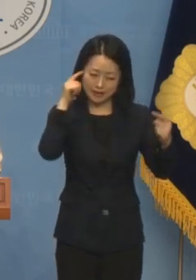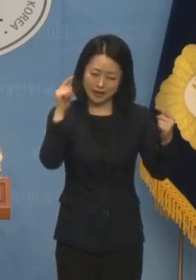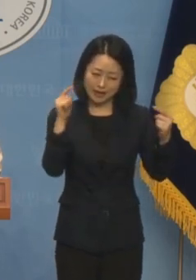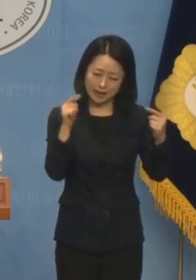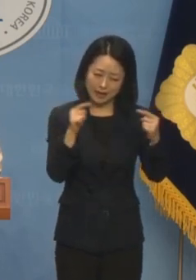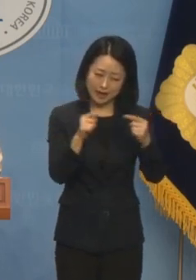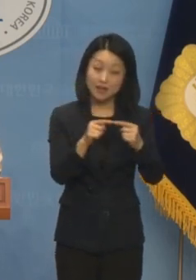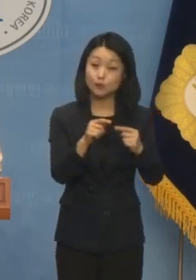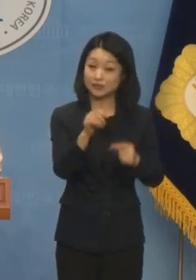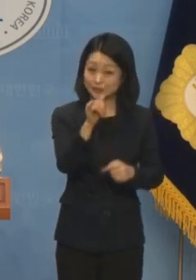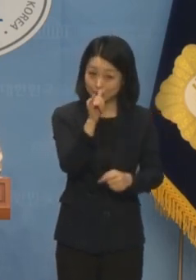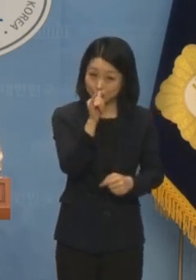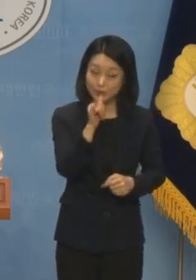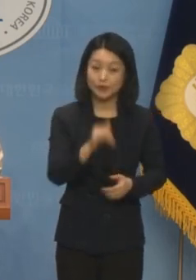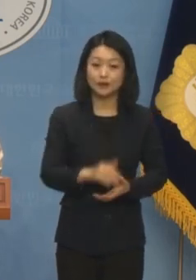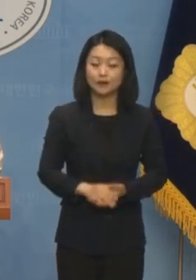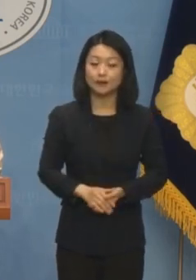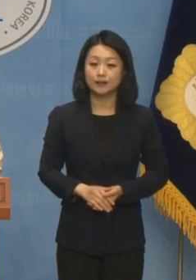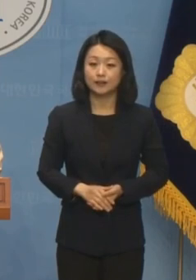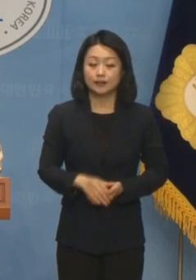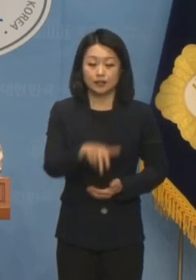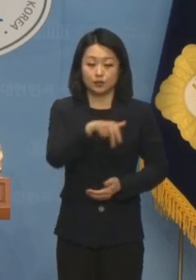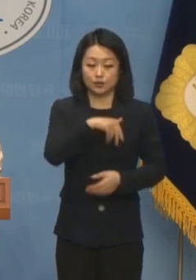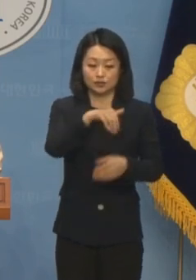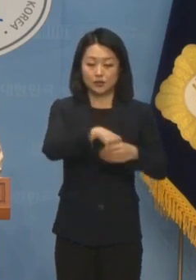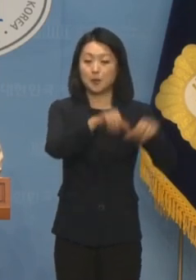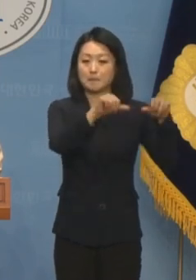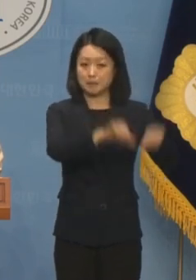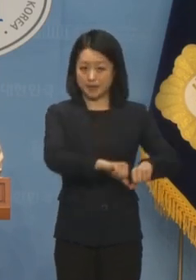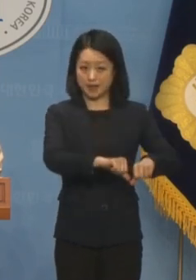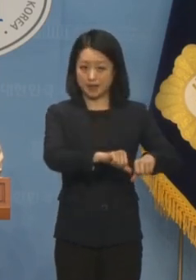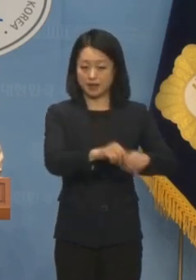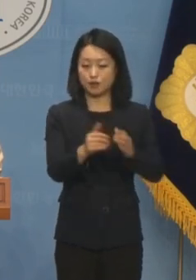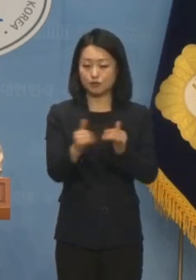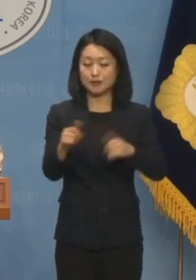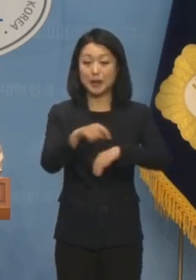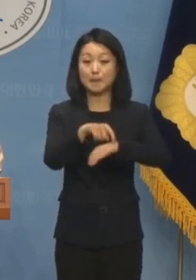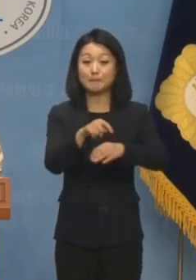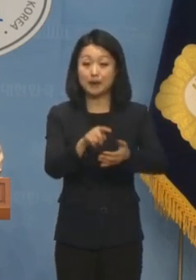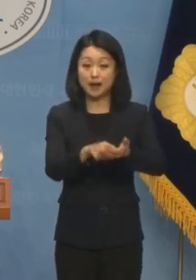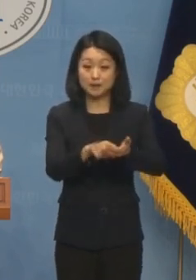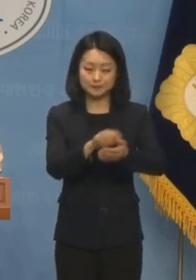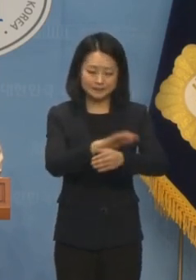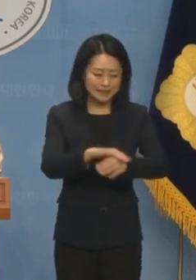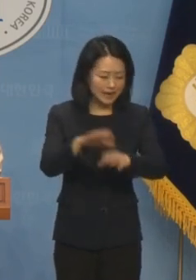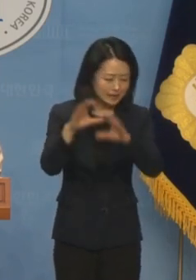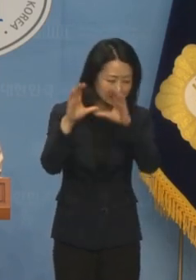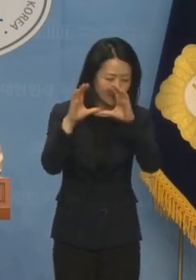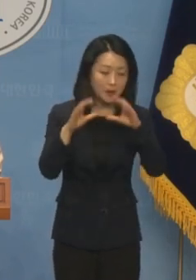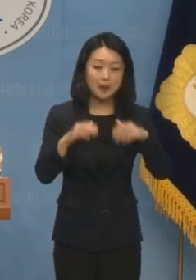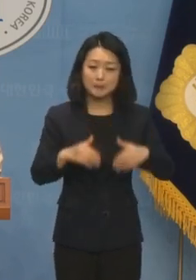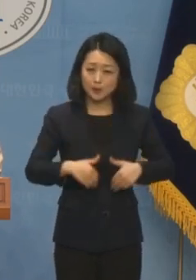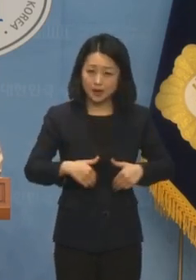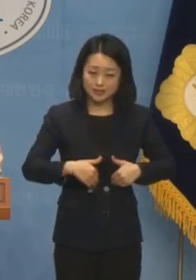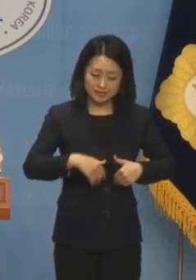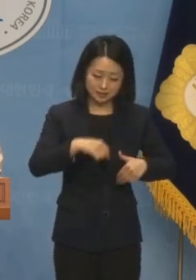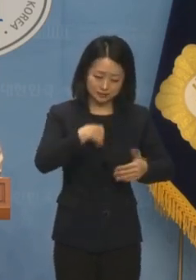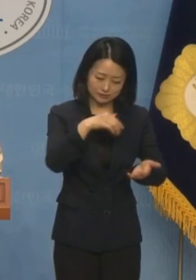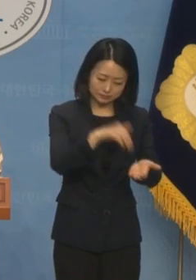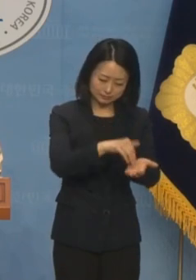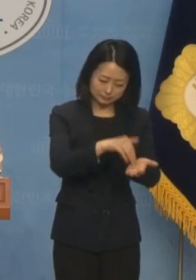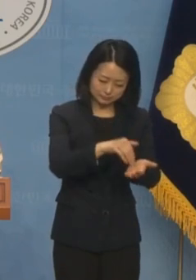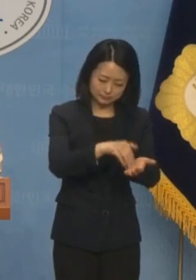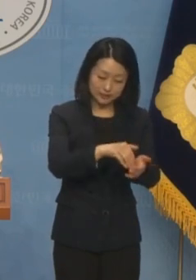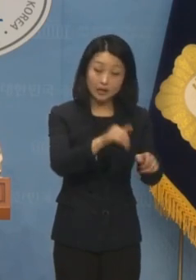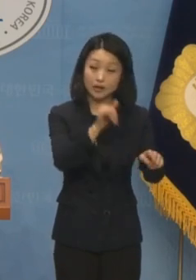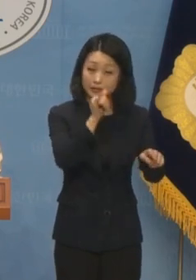터져나오고 있습니다. 총선 패배 이후 민심을 제대로 들어야 한다는 자성의